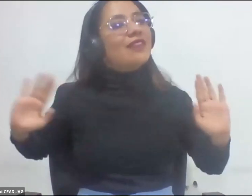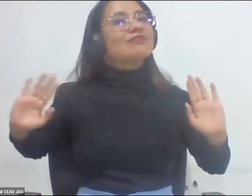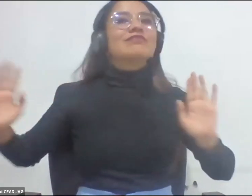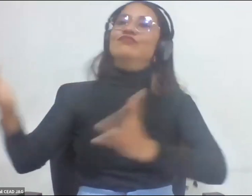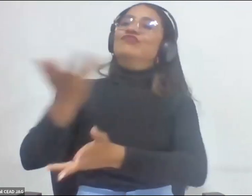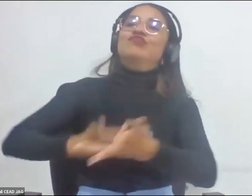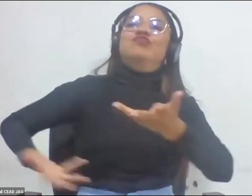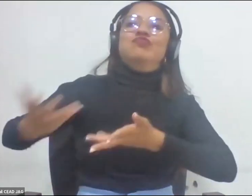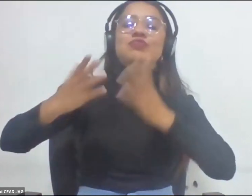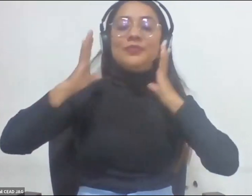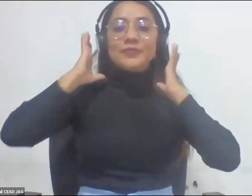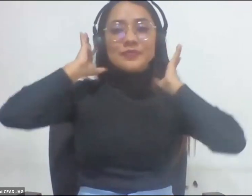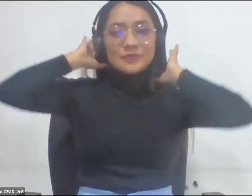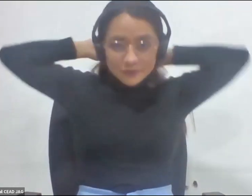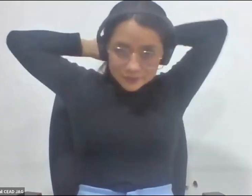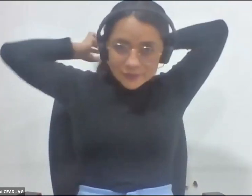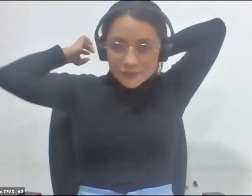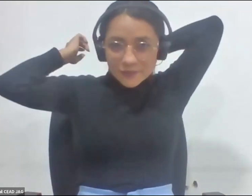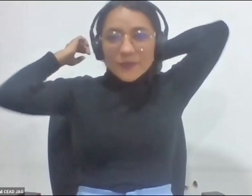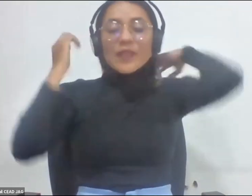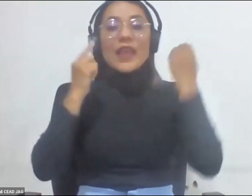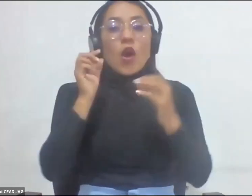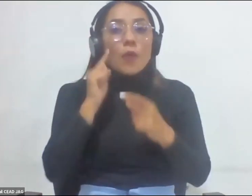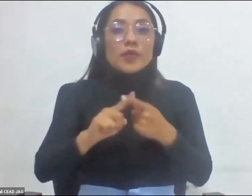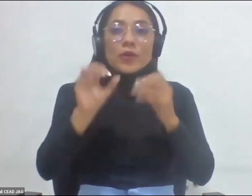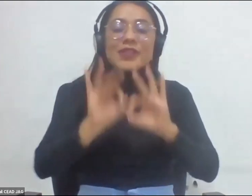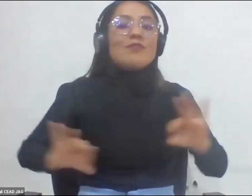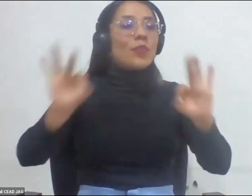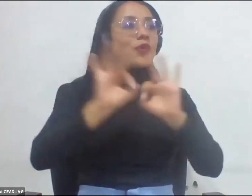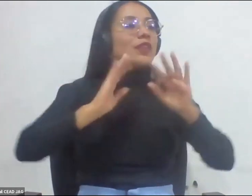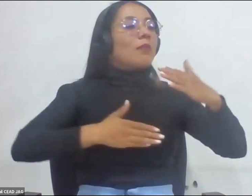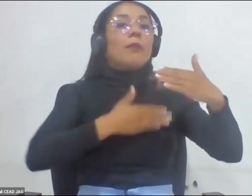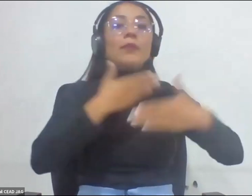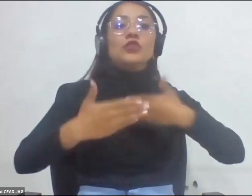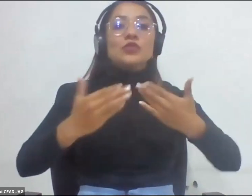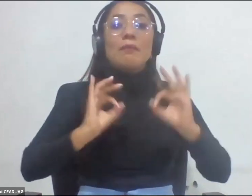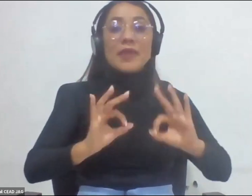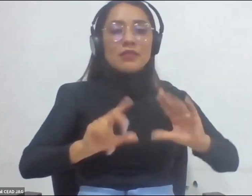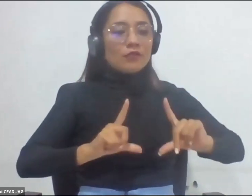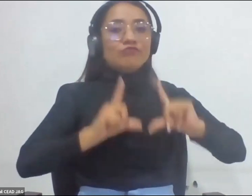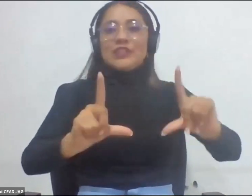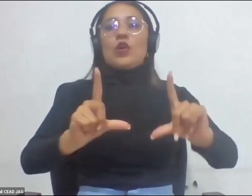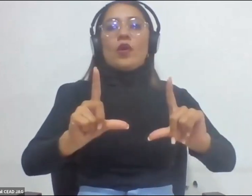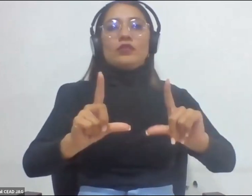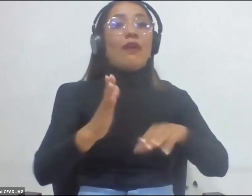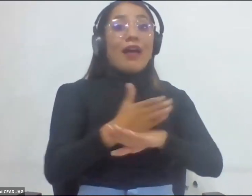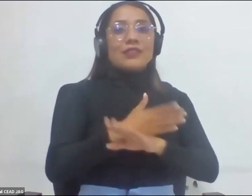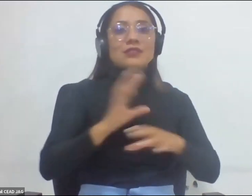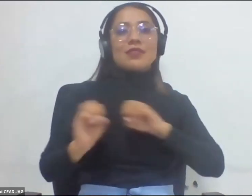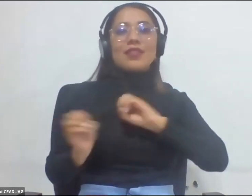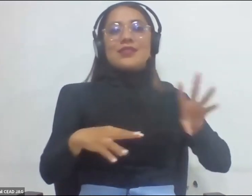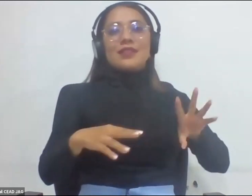de tal manera que sea exitoso su proceso y no descerte segunda estrategia